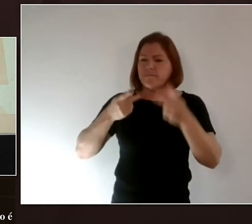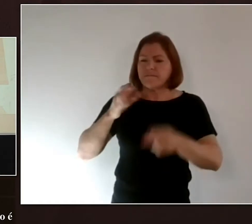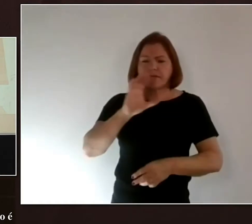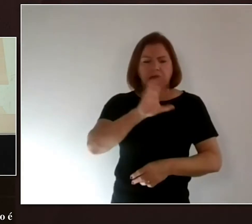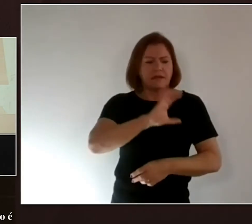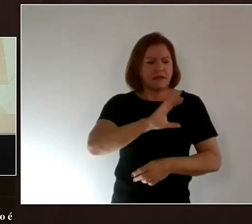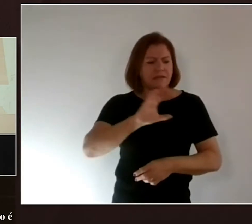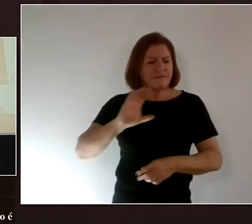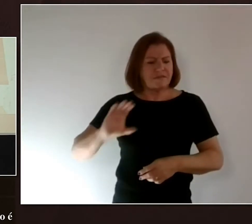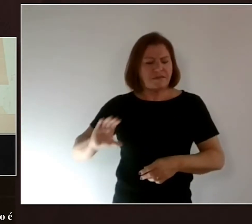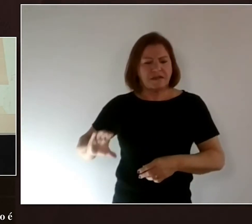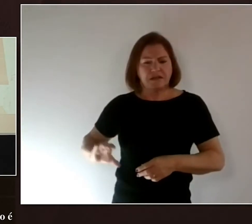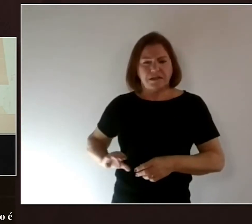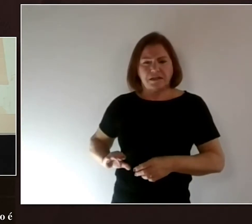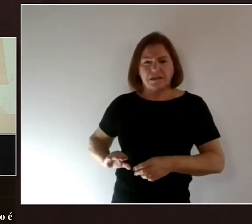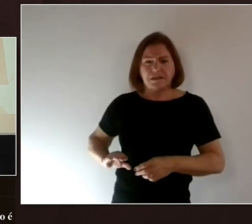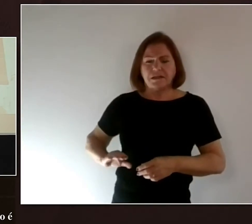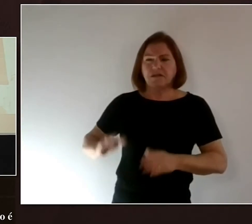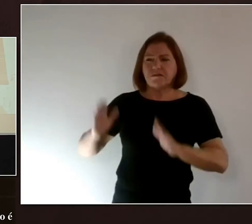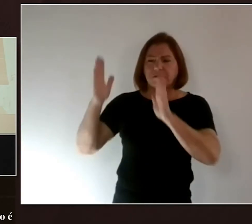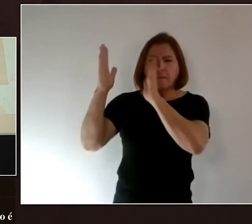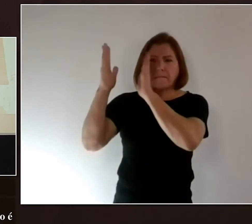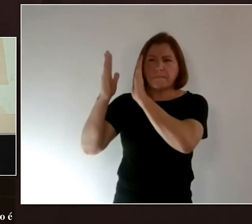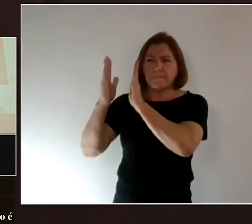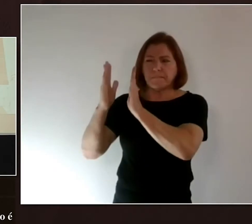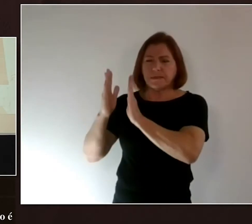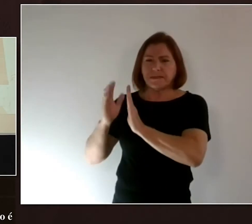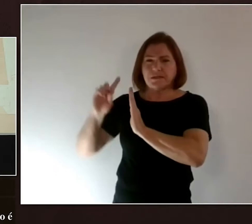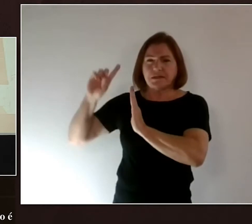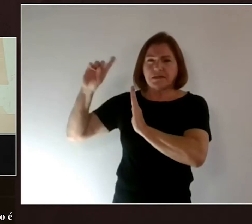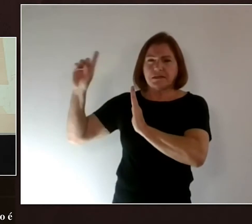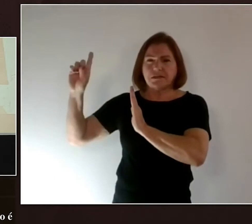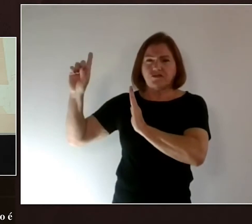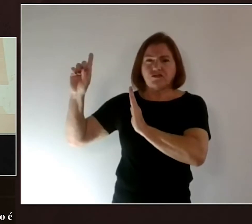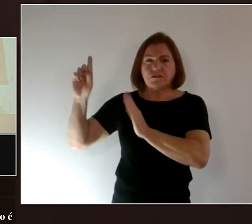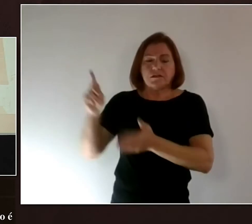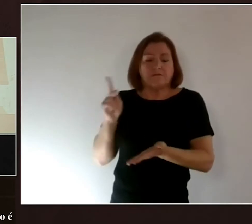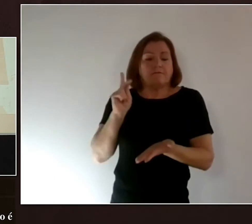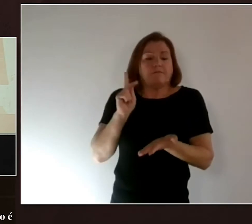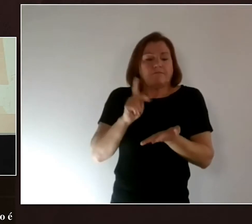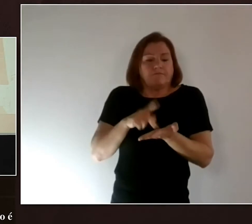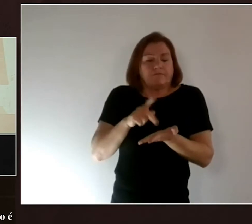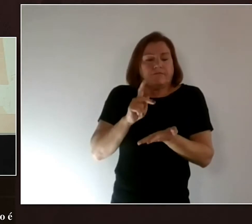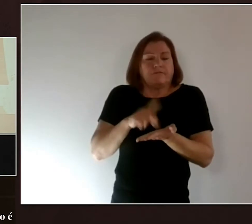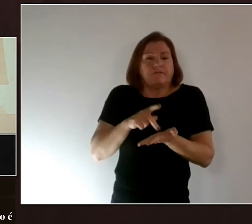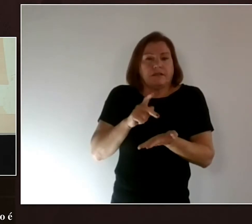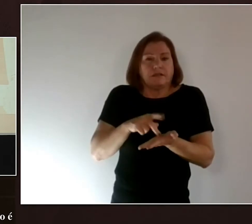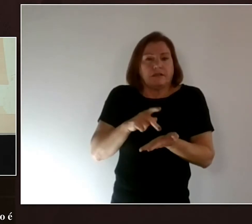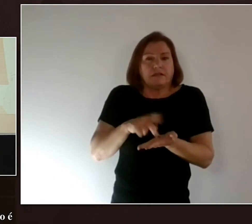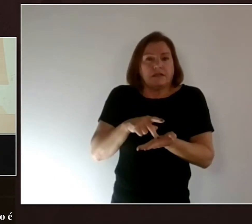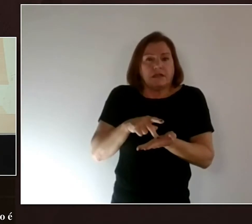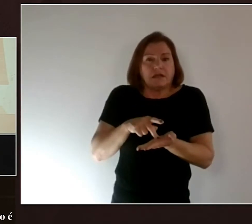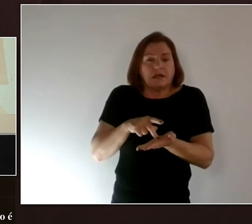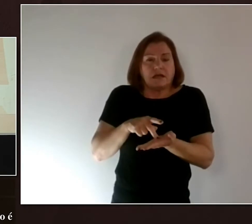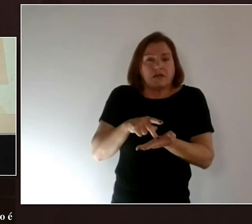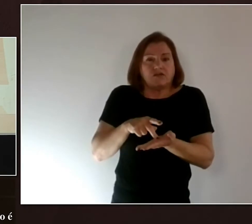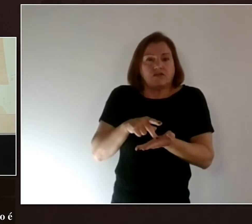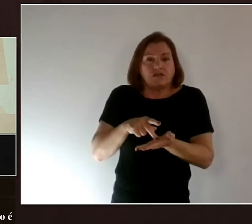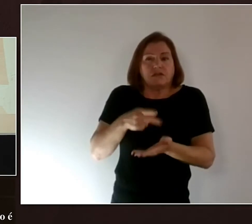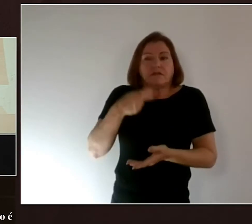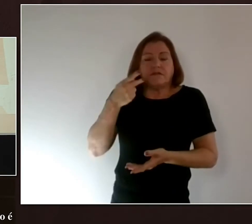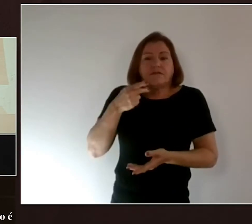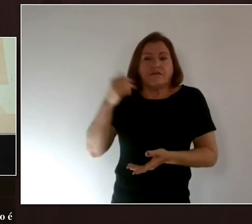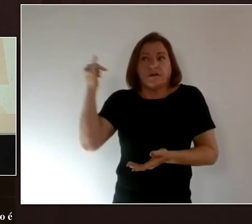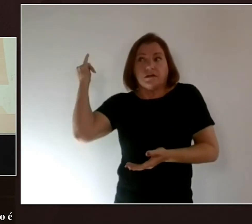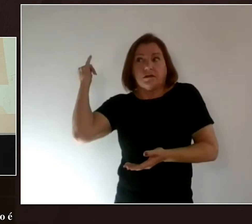de Deus, com sinceridade e da parte do próprio Deus.